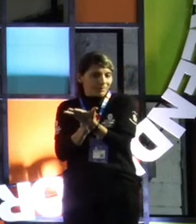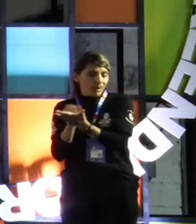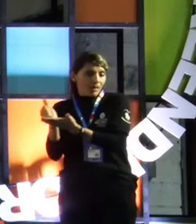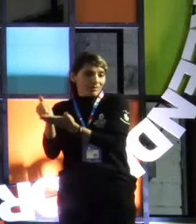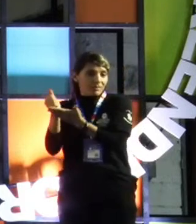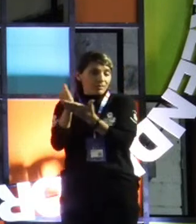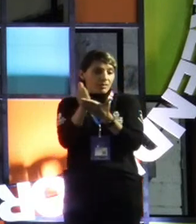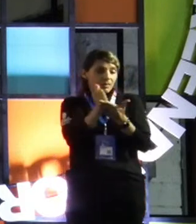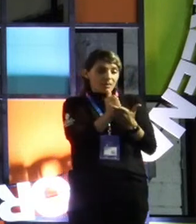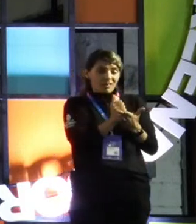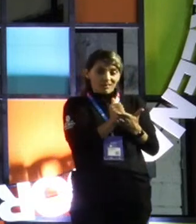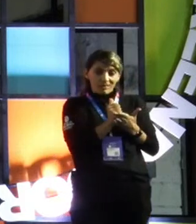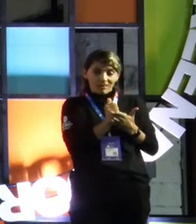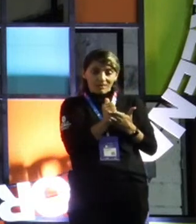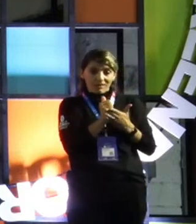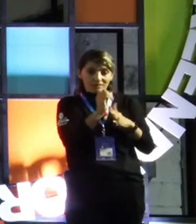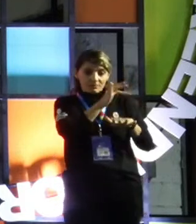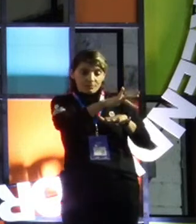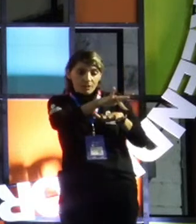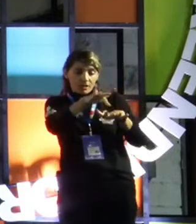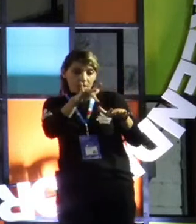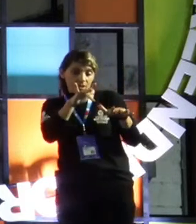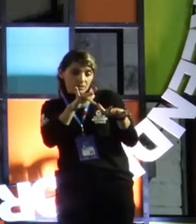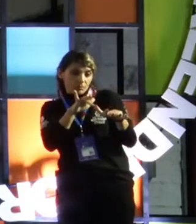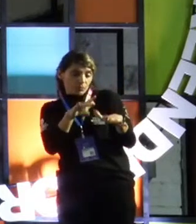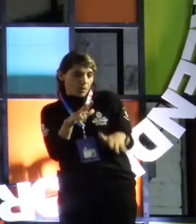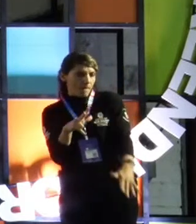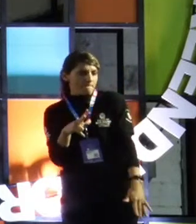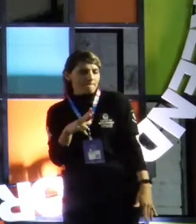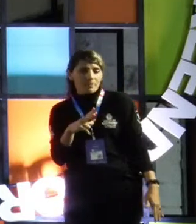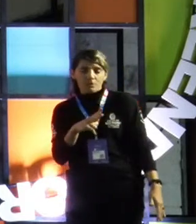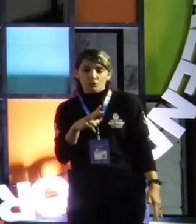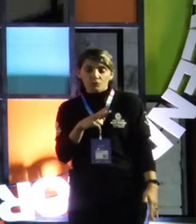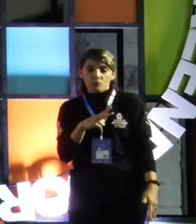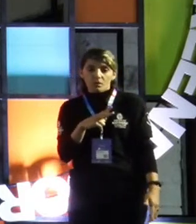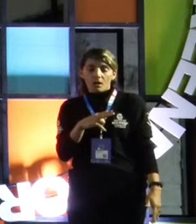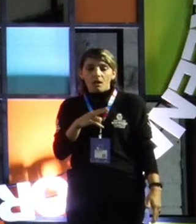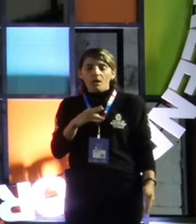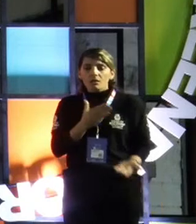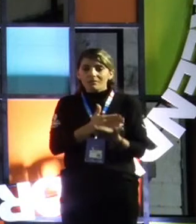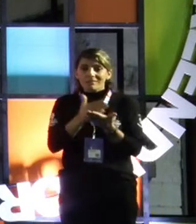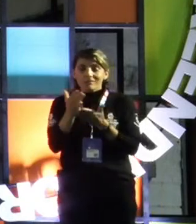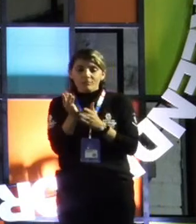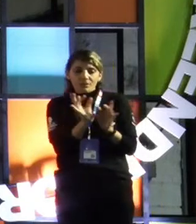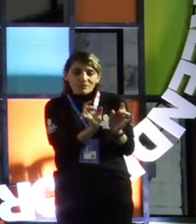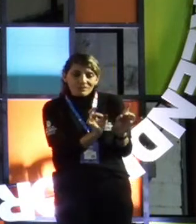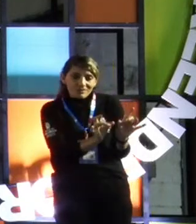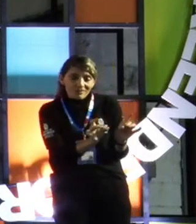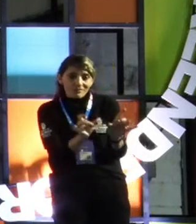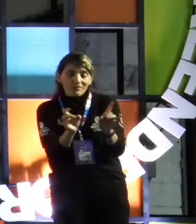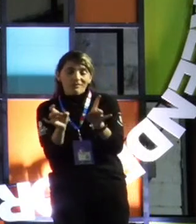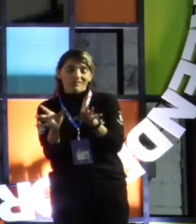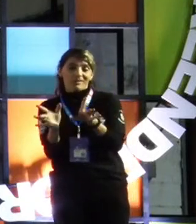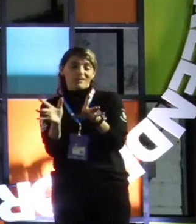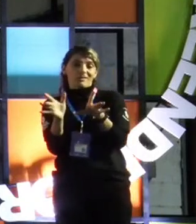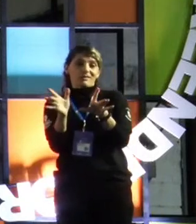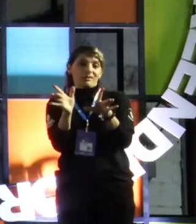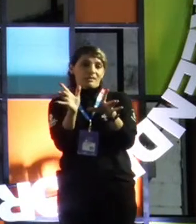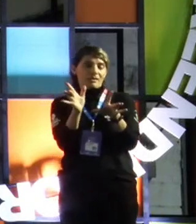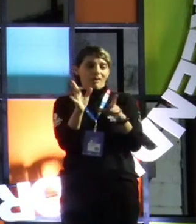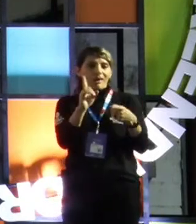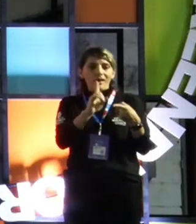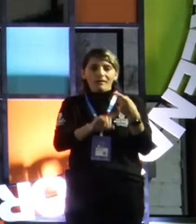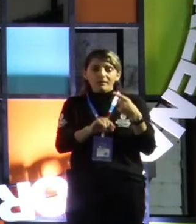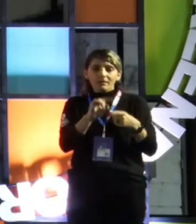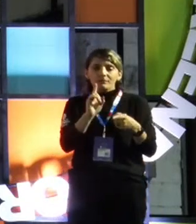específico. E as pessoas, elas fazem um TikTok daquilo, né, utilizando aquele produto. E ela coloca um link para vender. Aquele